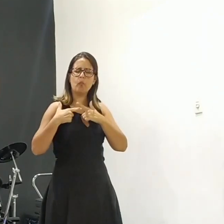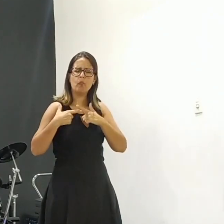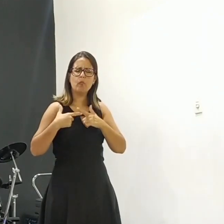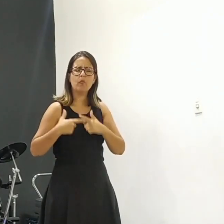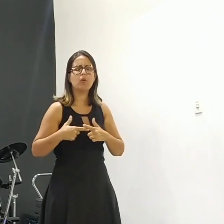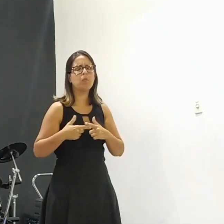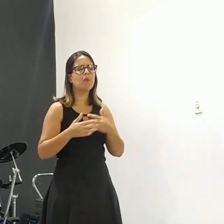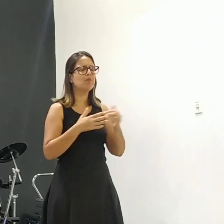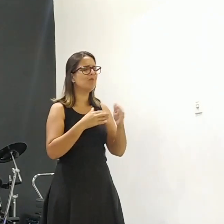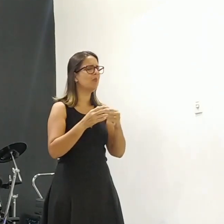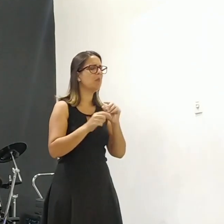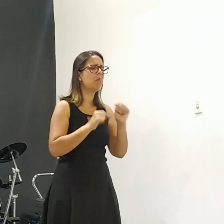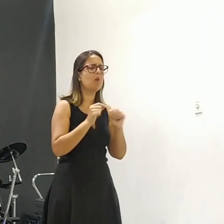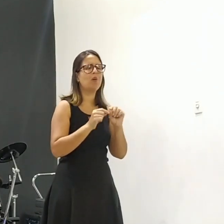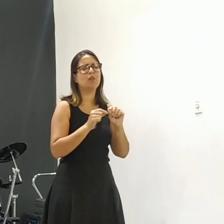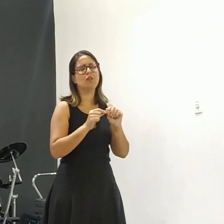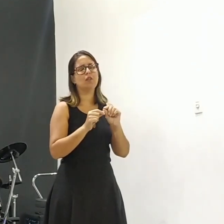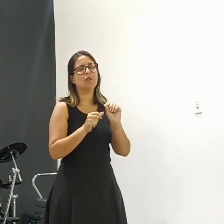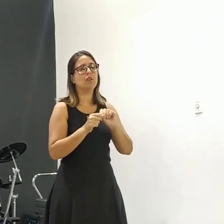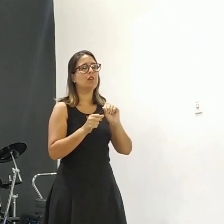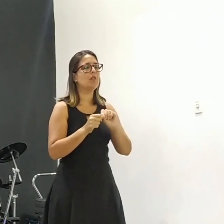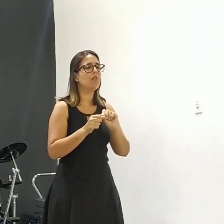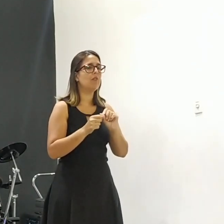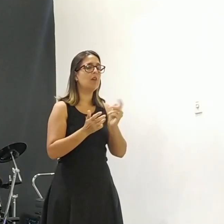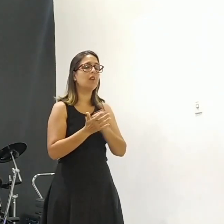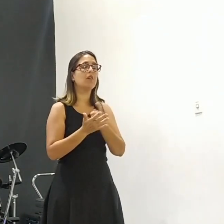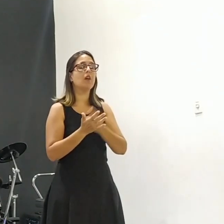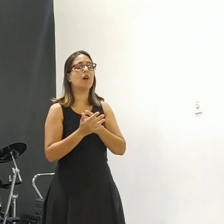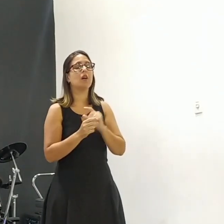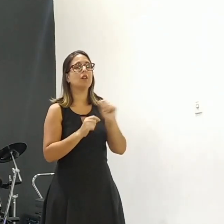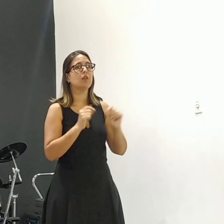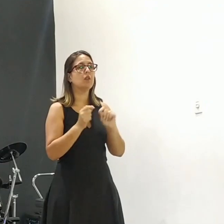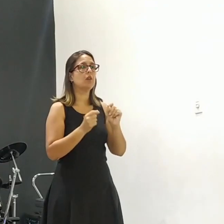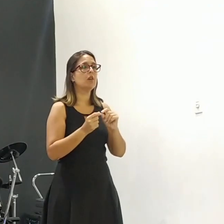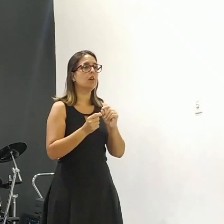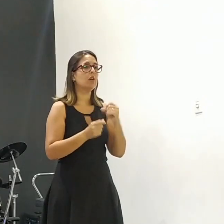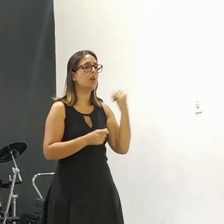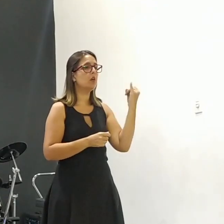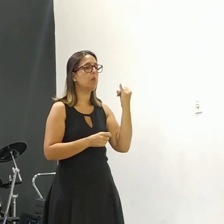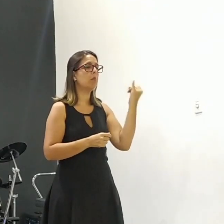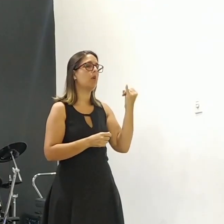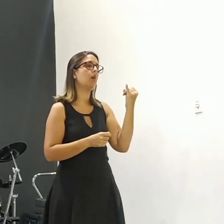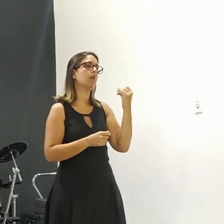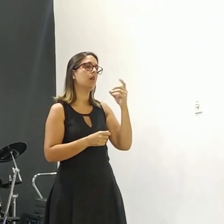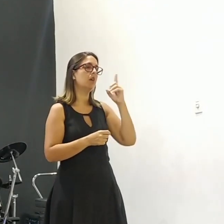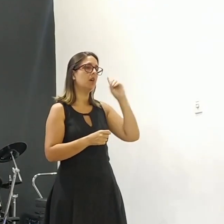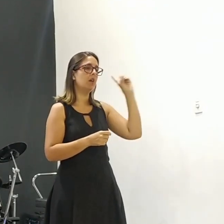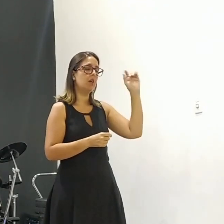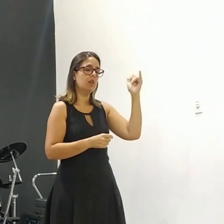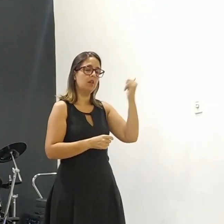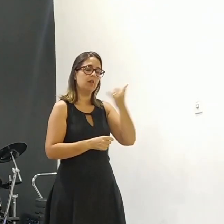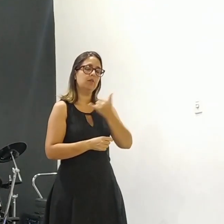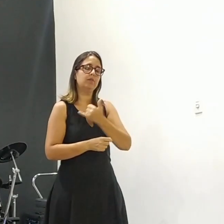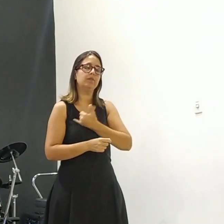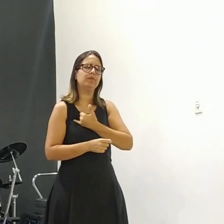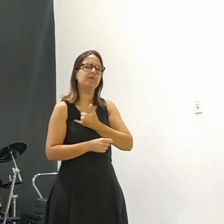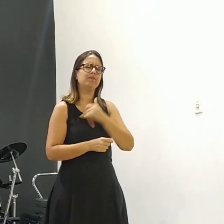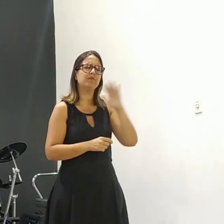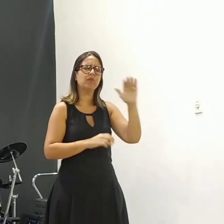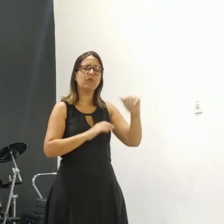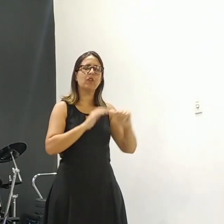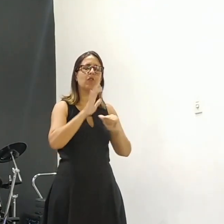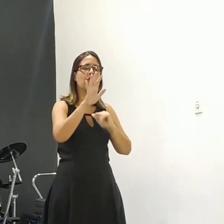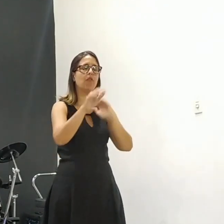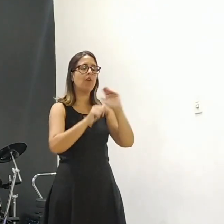você fez, o que você deixou de fazer, o que importa é que Deus está falando contigo nesta noite. Vinde a